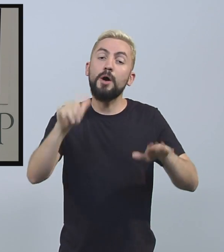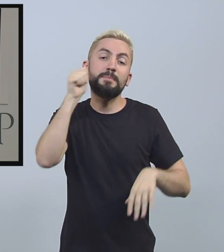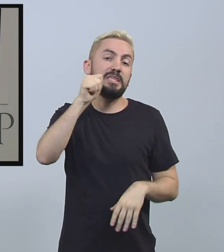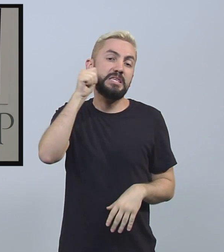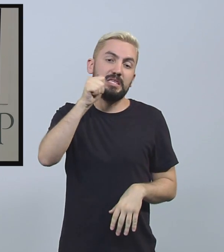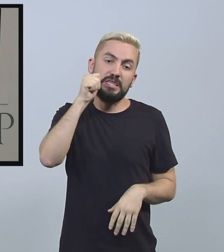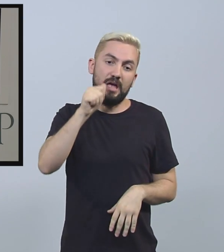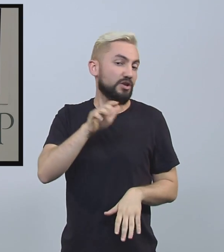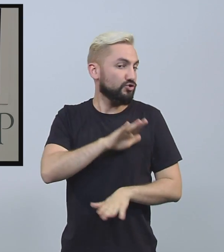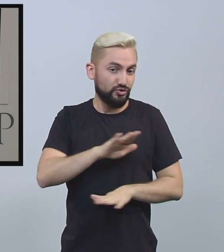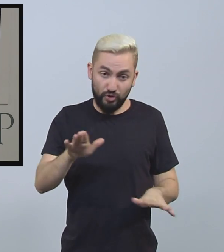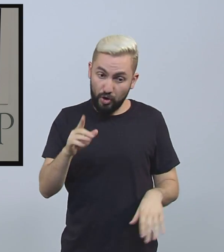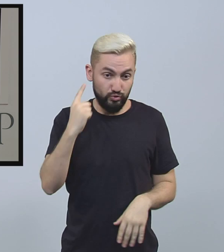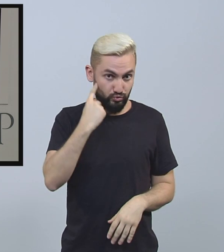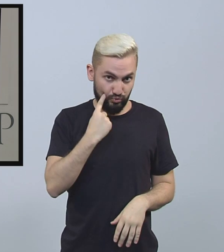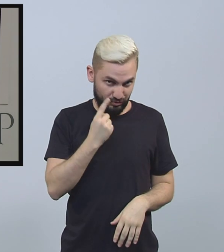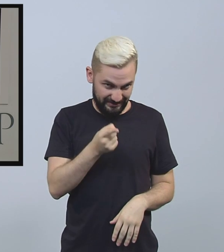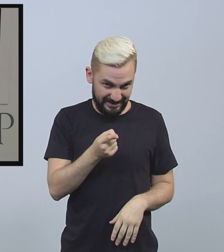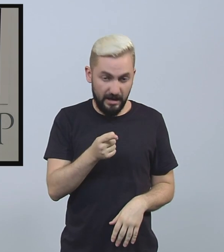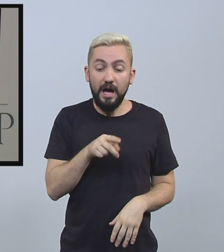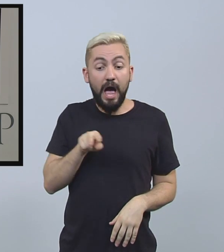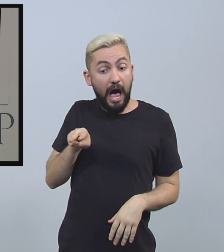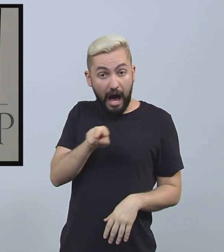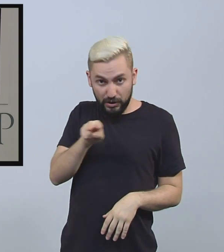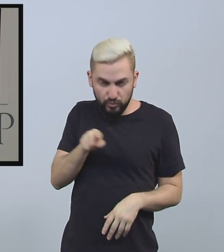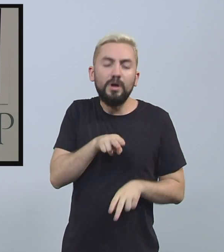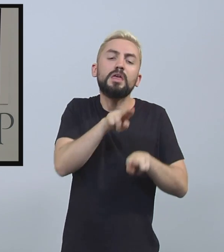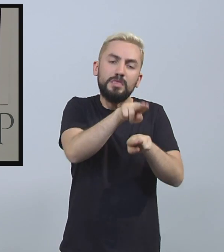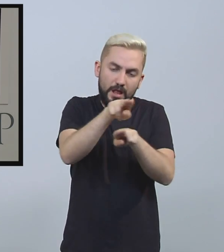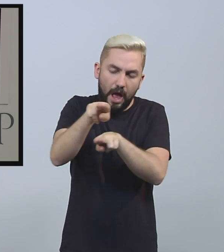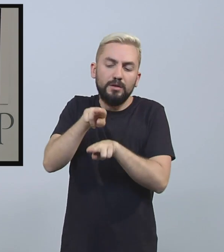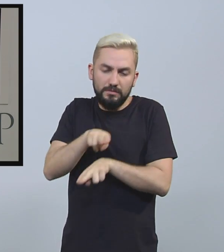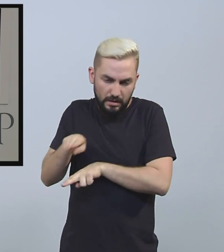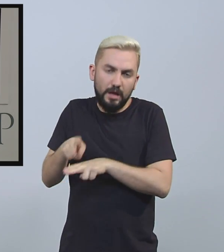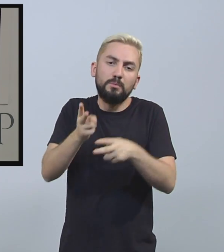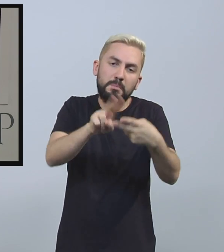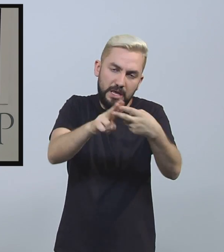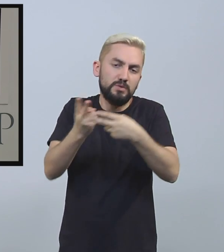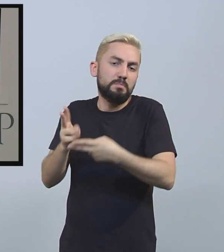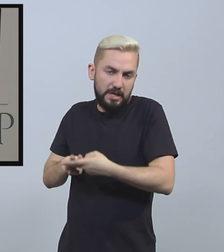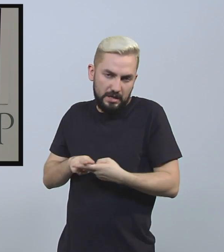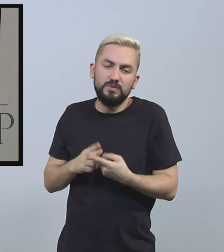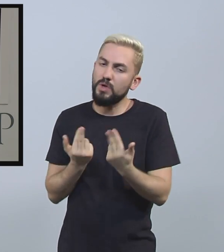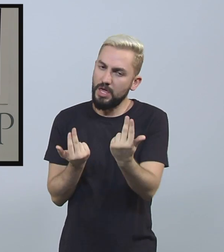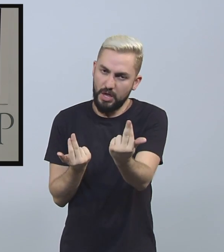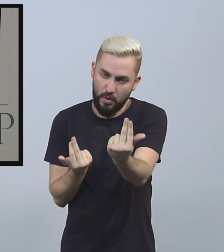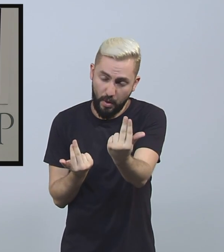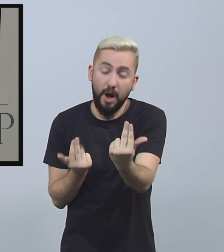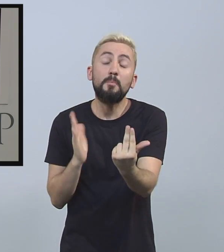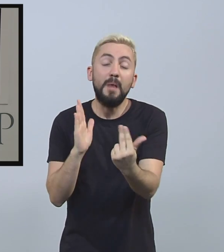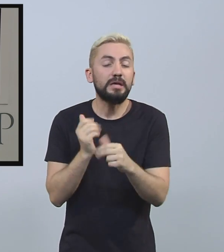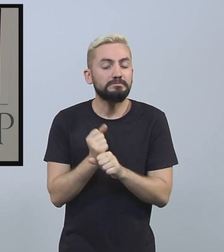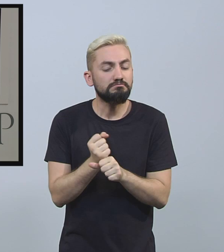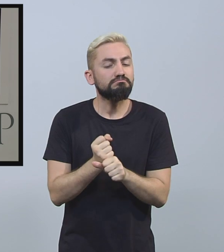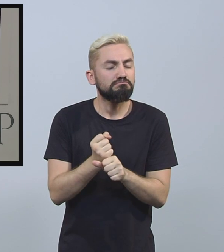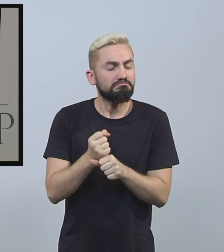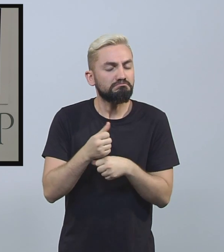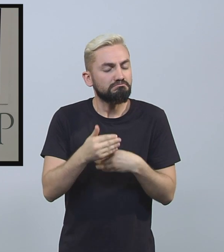as escolas funcionavam no regime de internato, mas algumas décadas